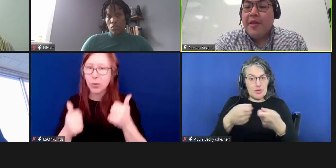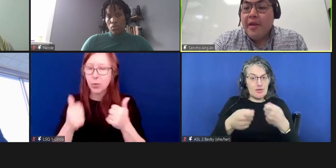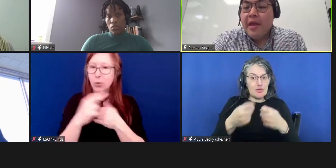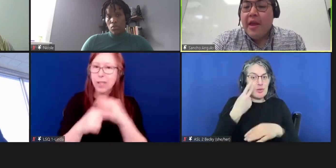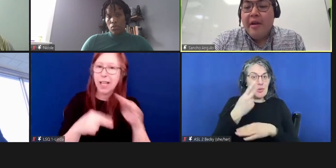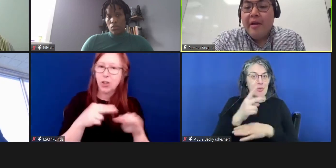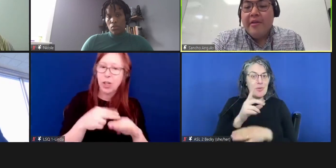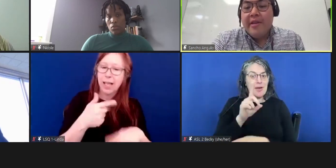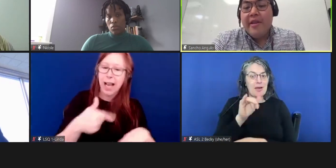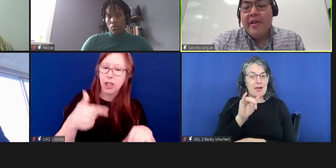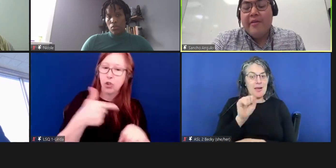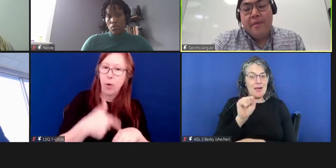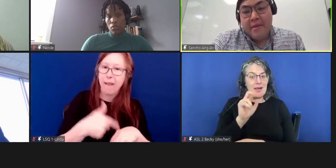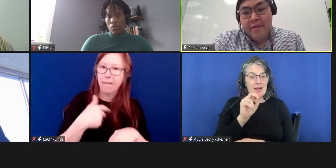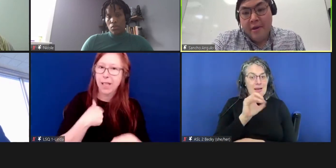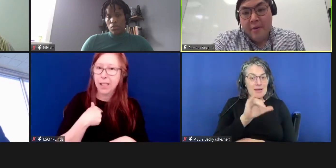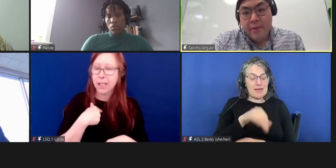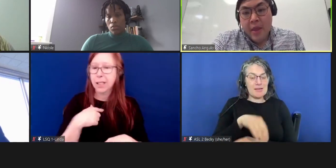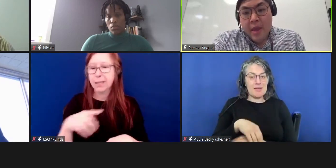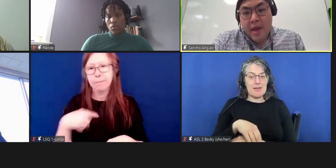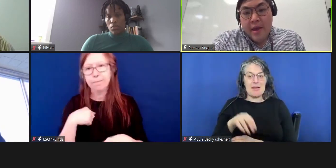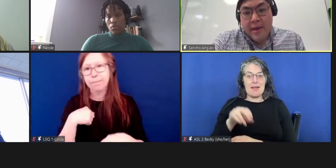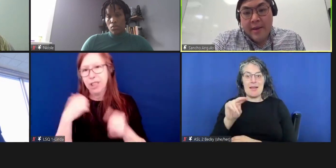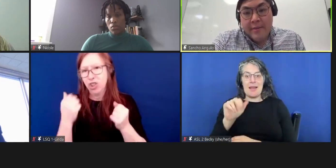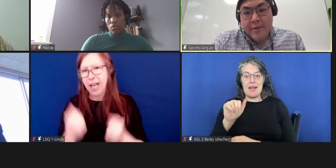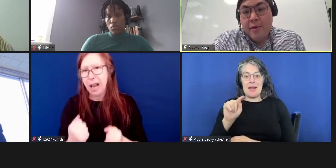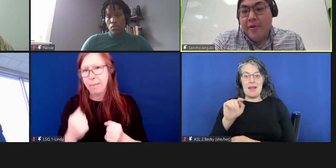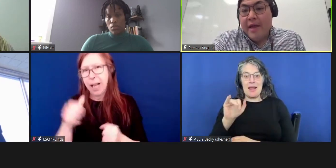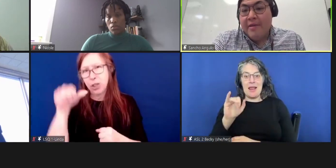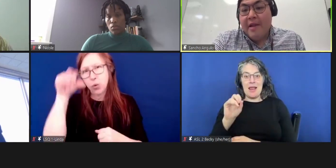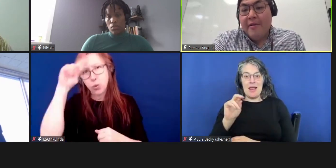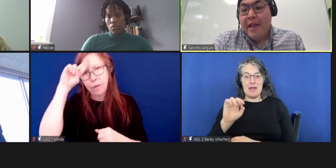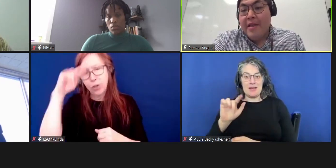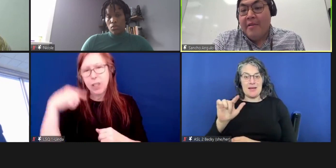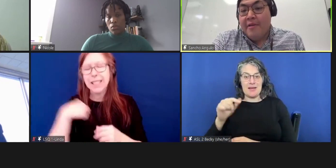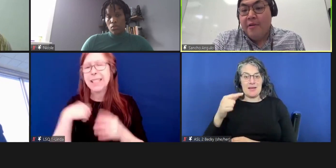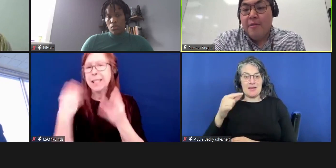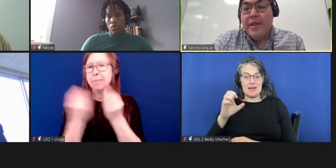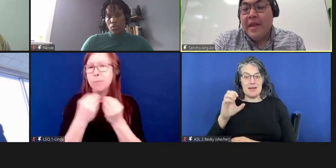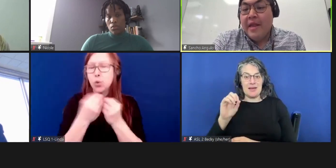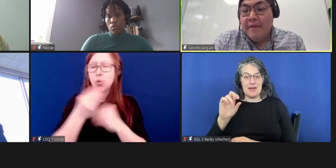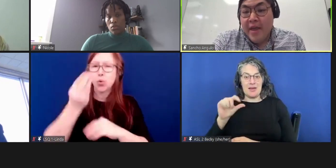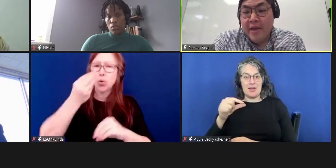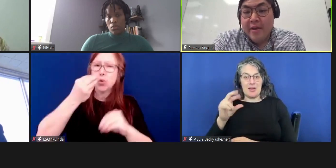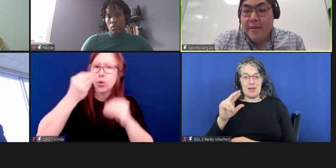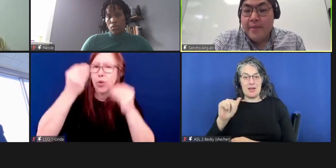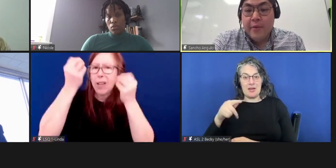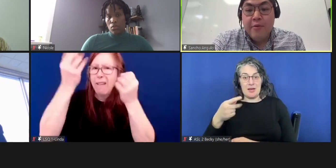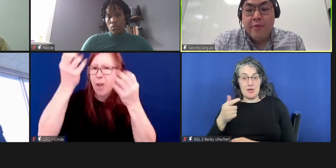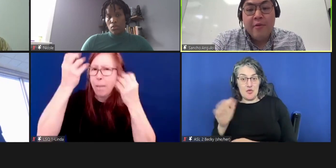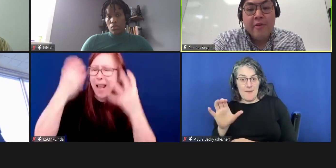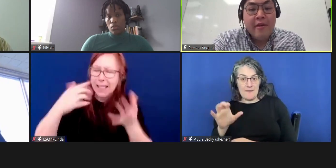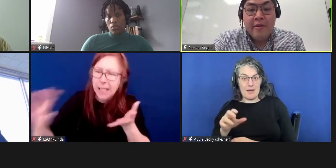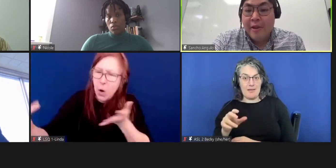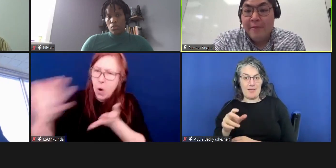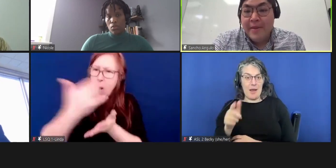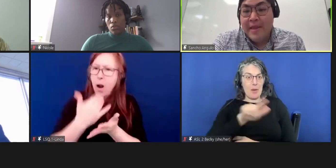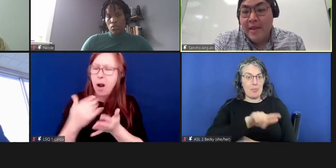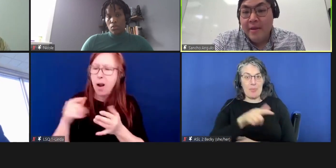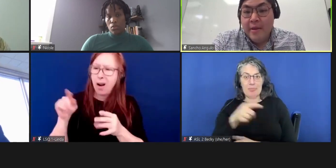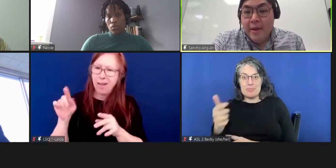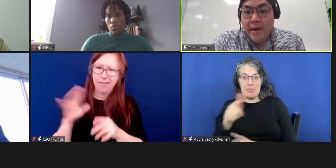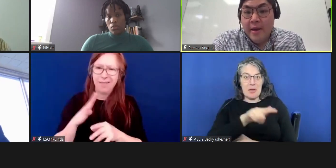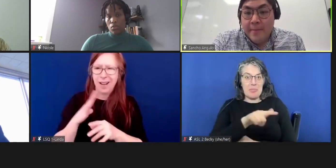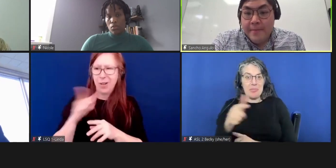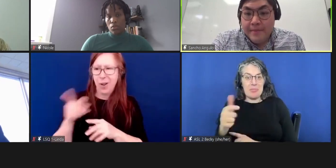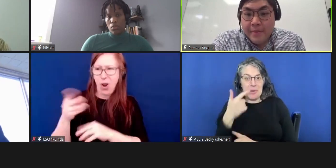me souvenir des grandes quantités d'informations dont mon ancienne organisation on m'a décrivait comme une sorte d'encyclopédie.